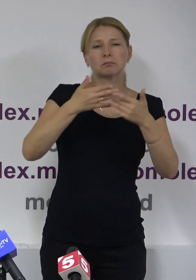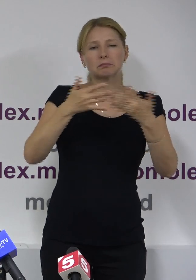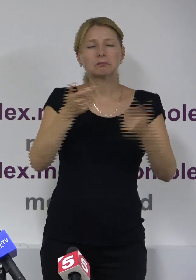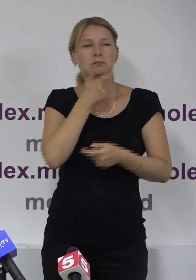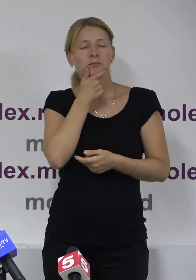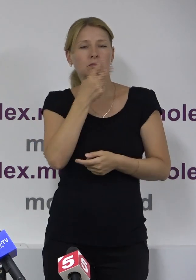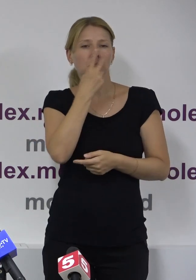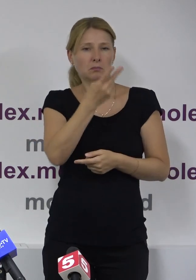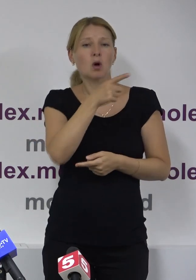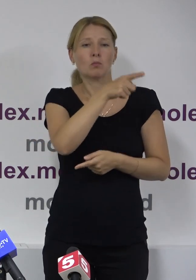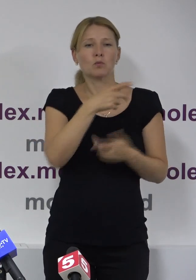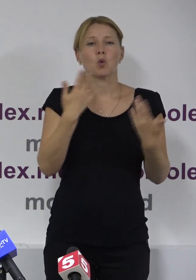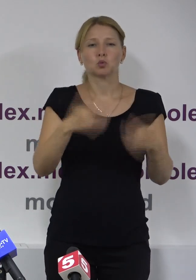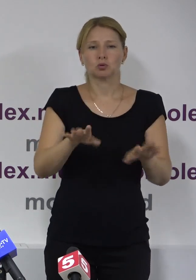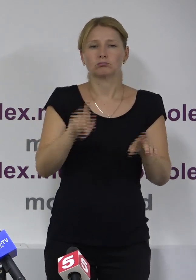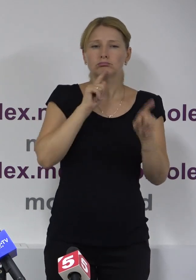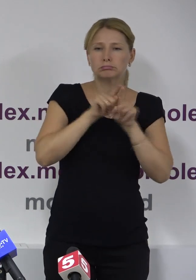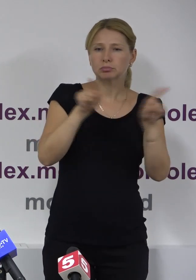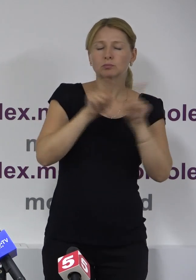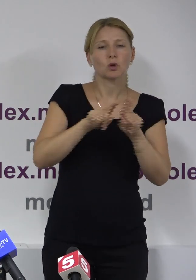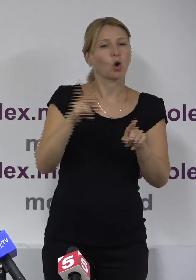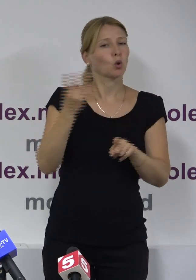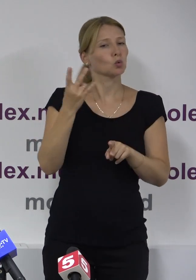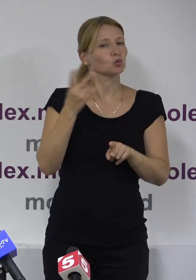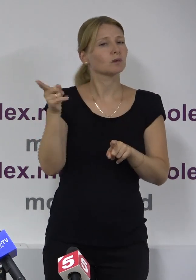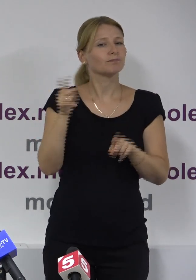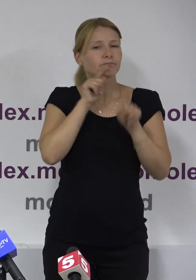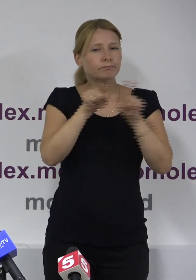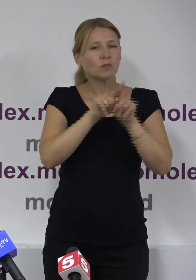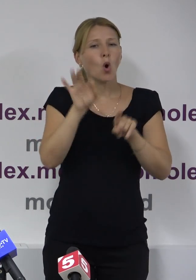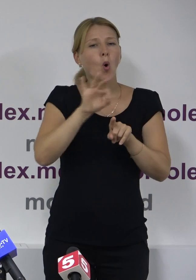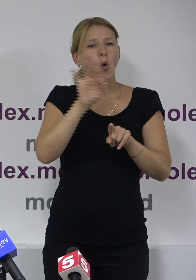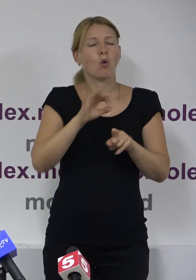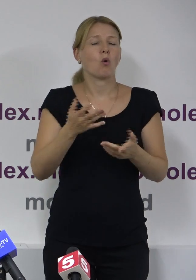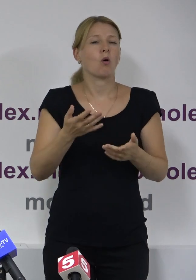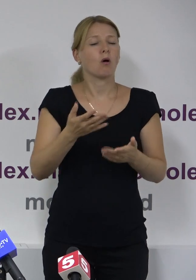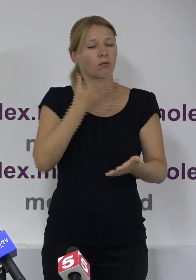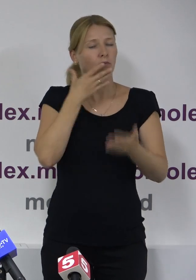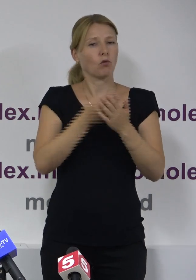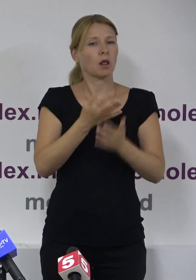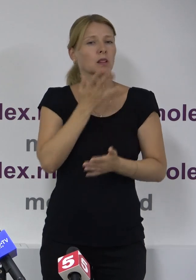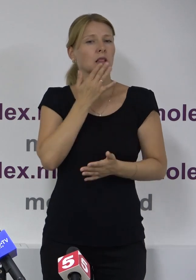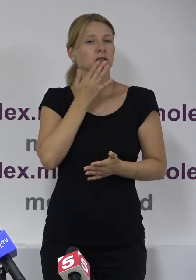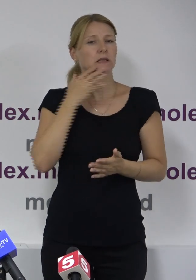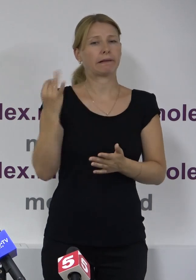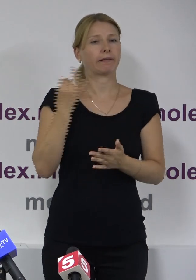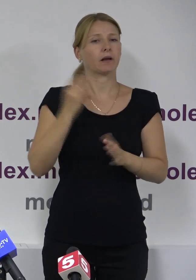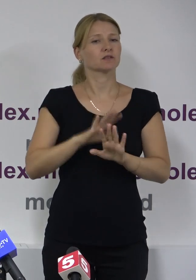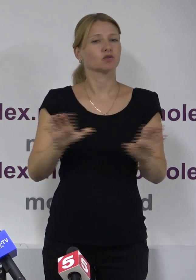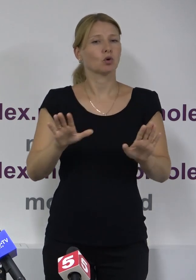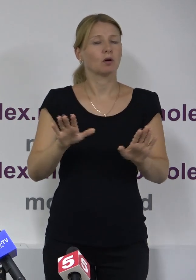campania pe primul loc trebuie să fie interesul național, au fost observate corturi, materiale publicitare